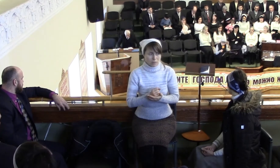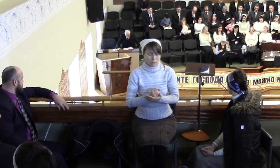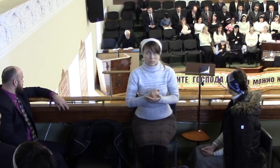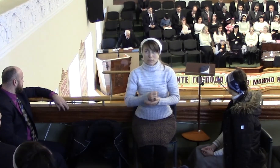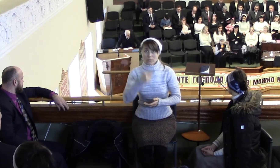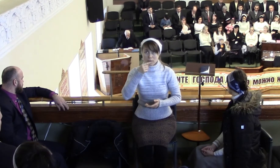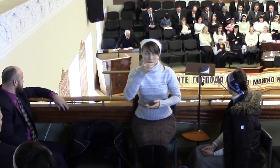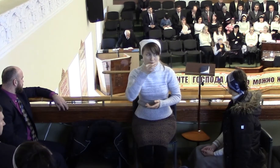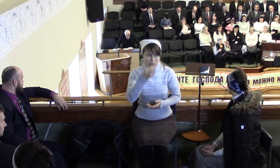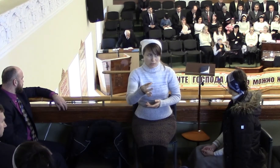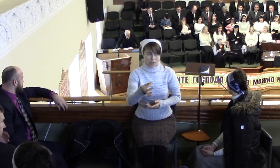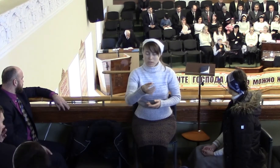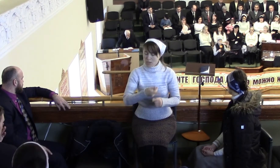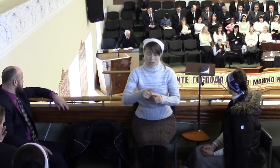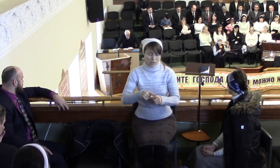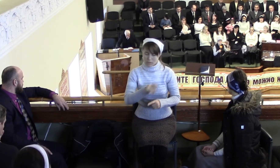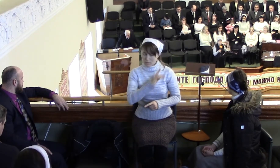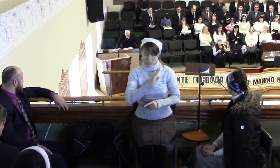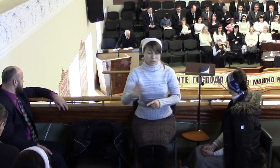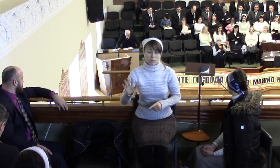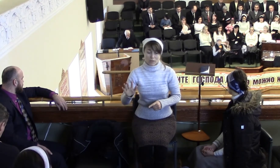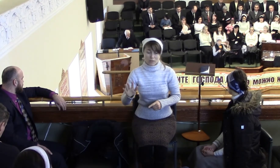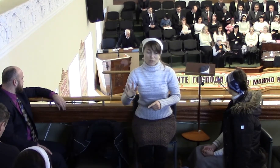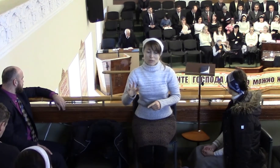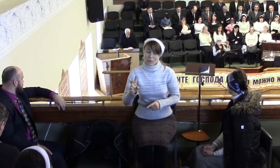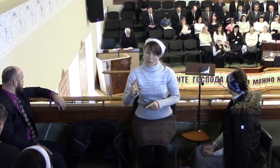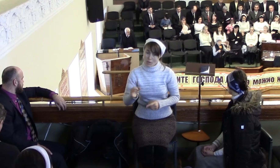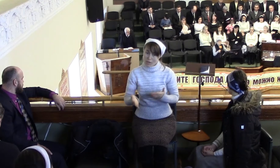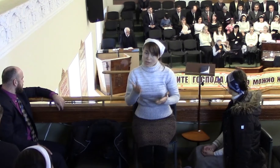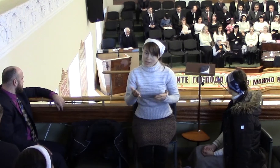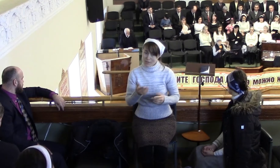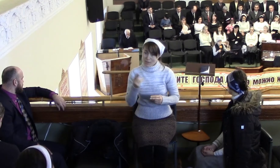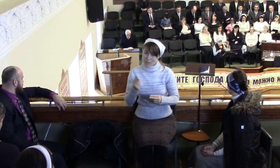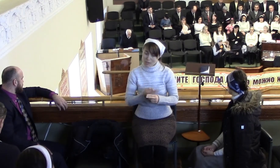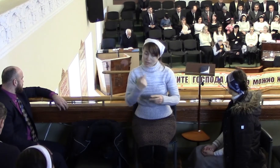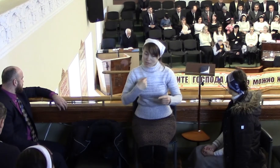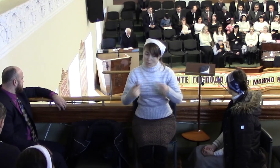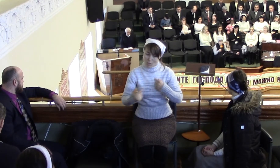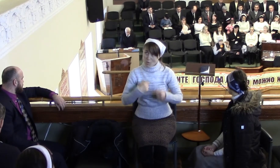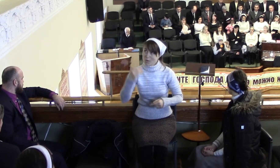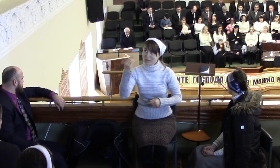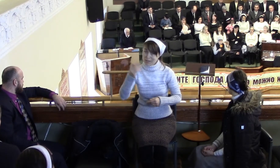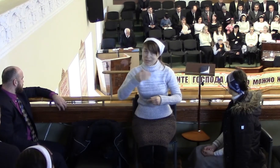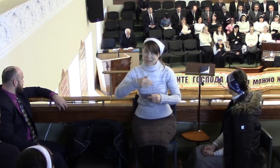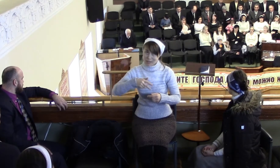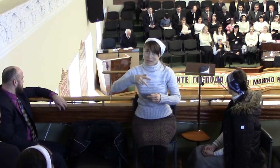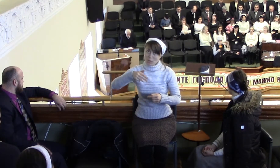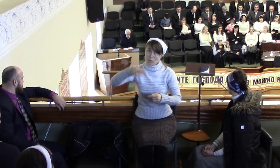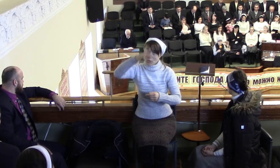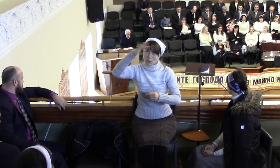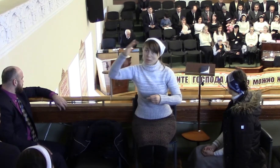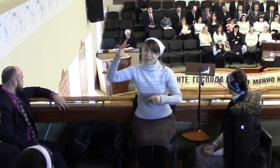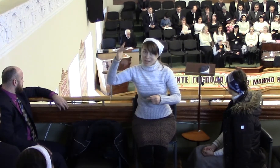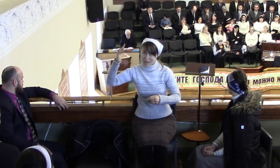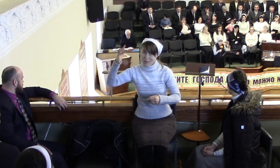быть? Но если бы без мук ушел ты в небо, кто б душу напитал небесным